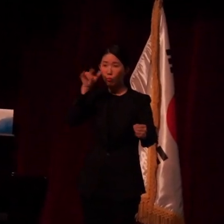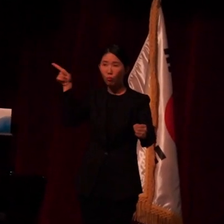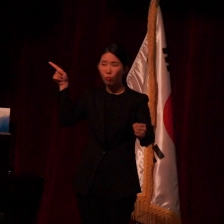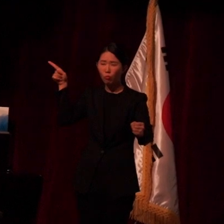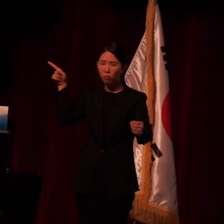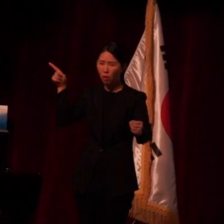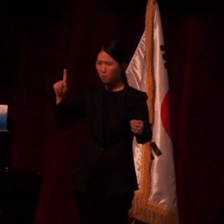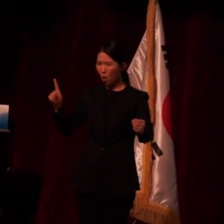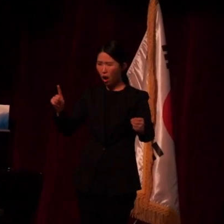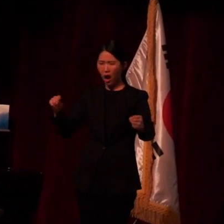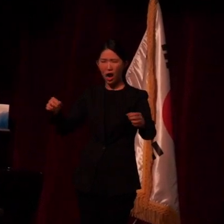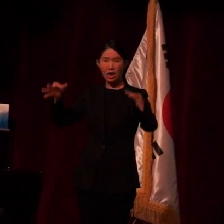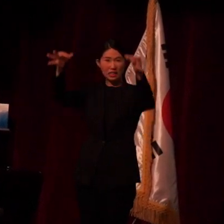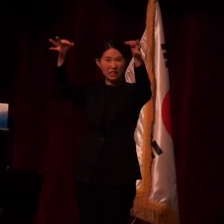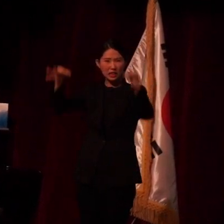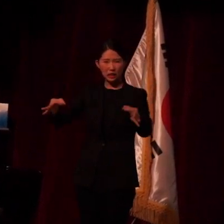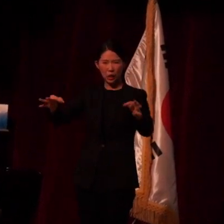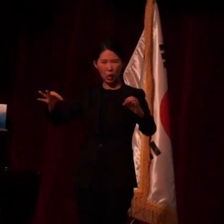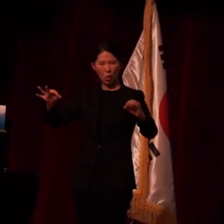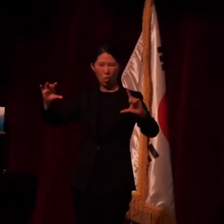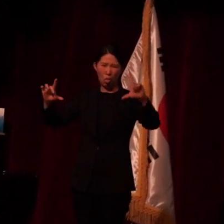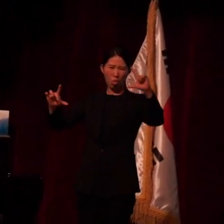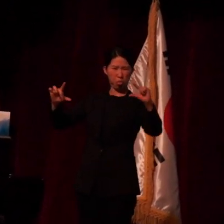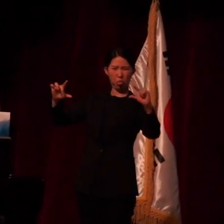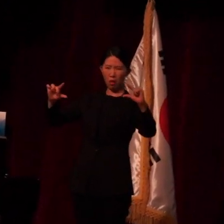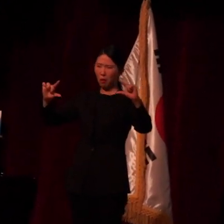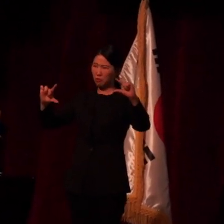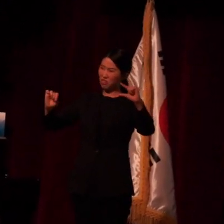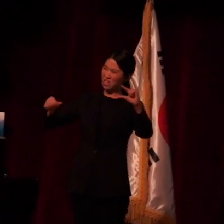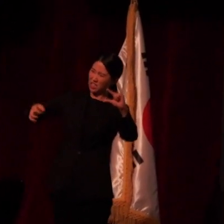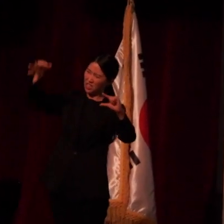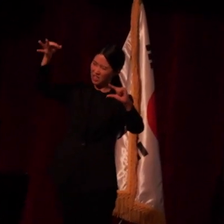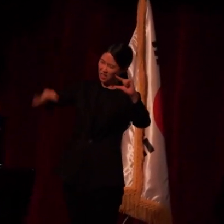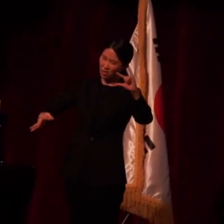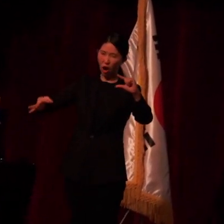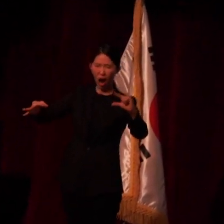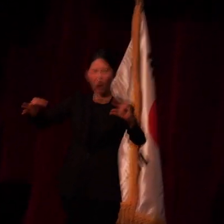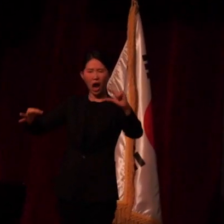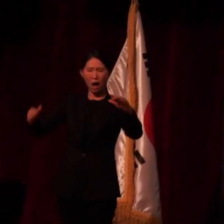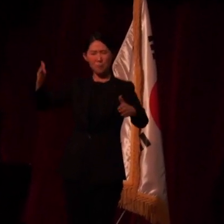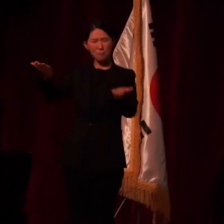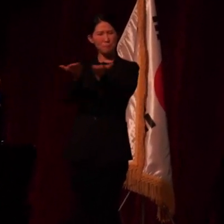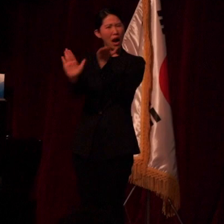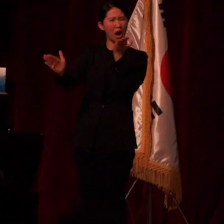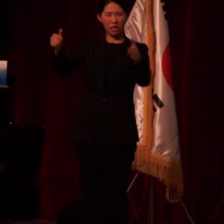어딘가 짧거나 수평이 맞지 않아서 생기는 흔들거림이지요.